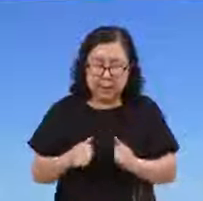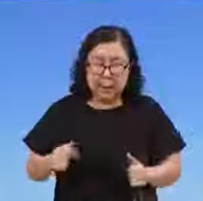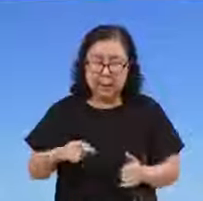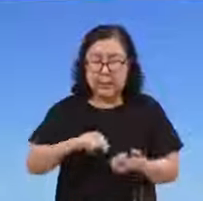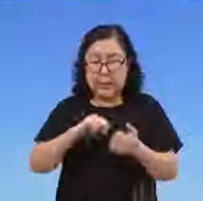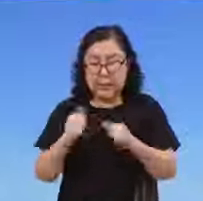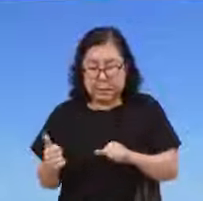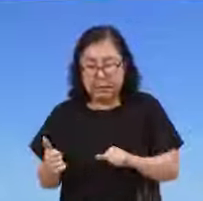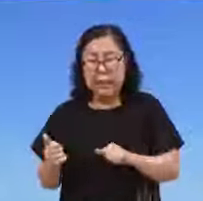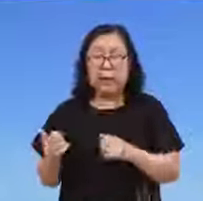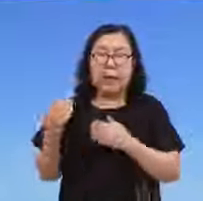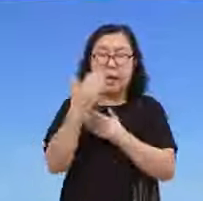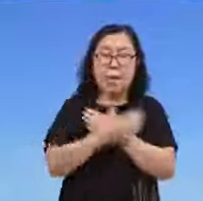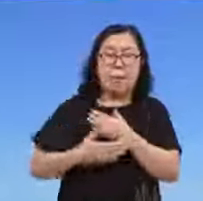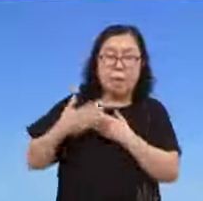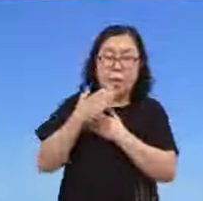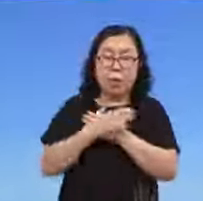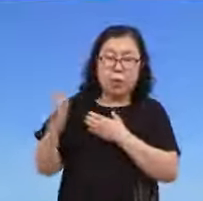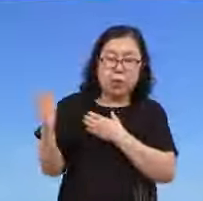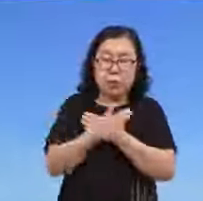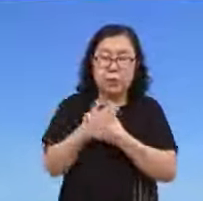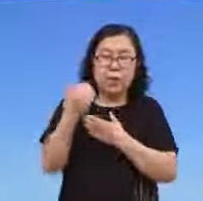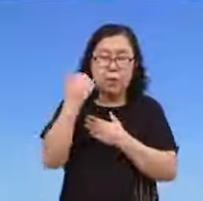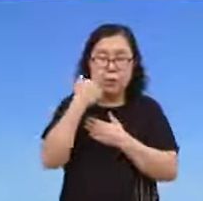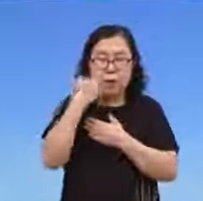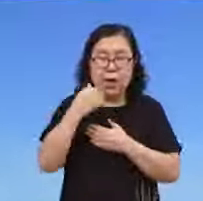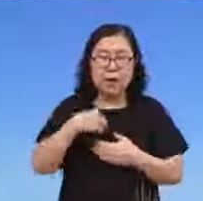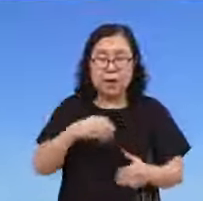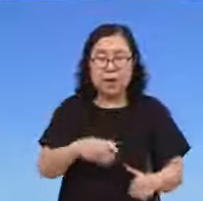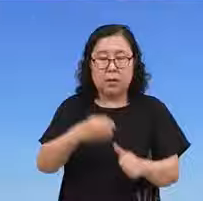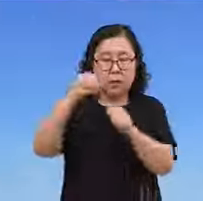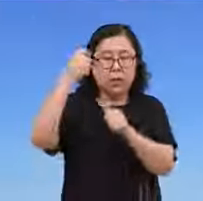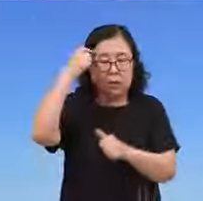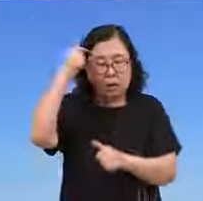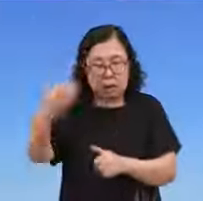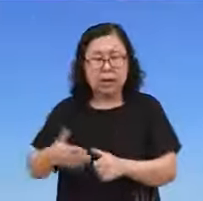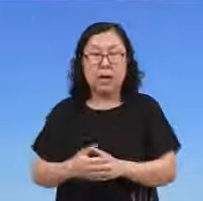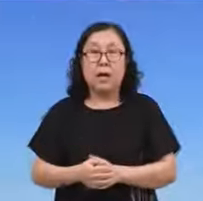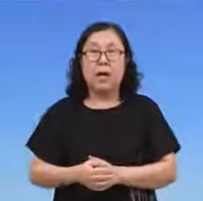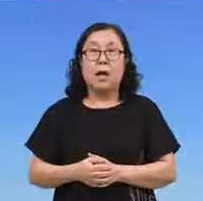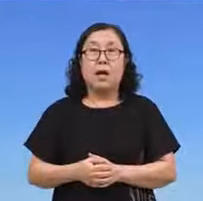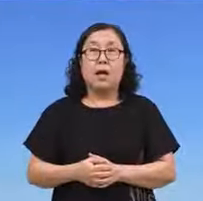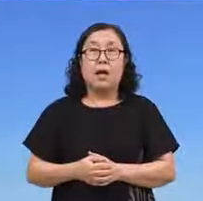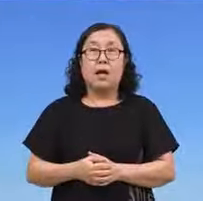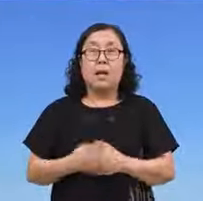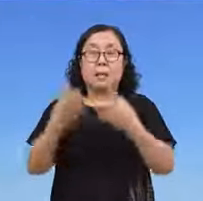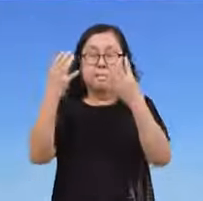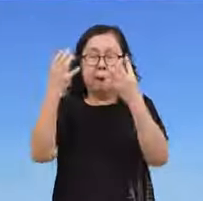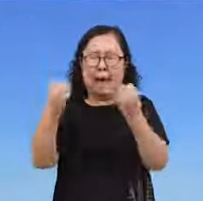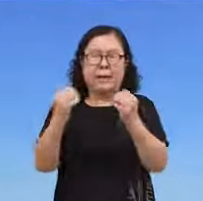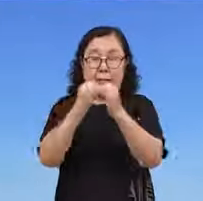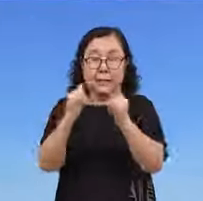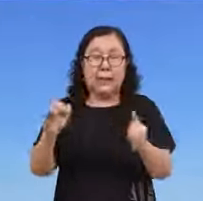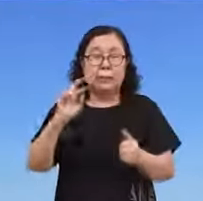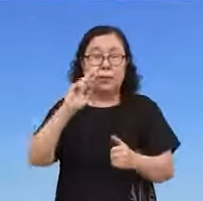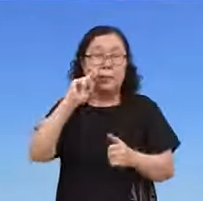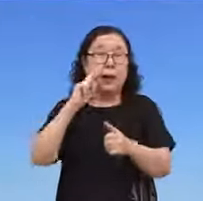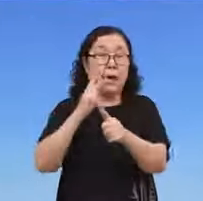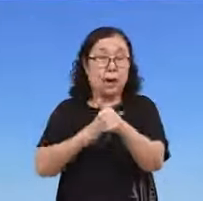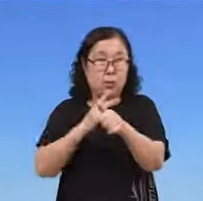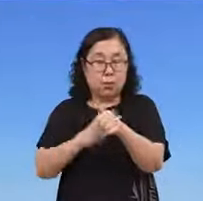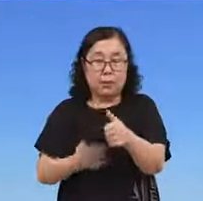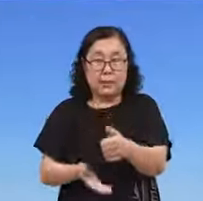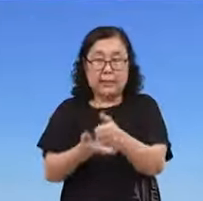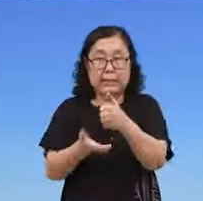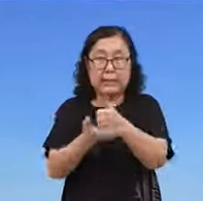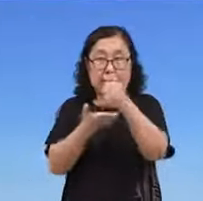나를 건져내랴. 수많은 사람들이 사도 바울을 애워싸고 위대한 지도자로 인정하고 사도 바울 그렇게